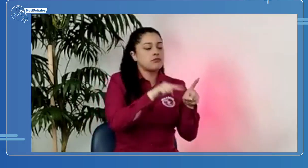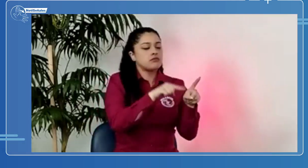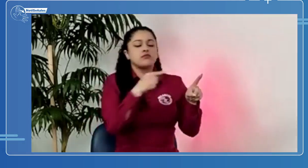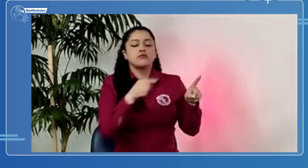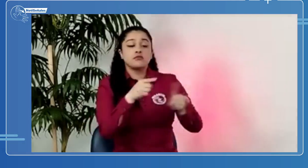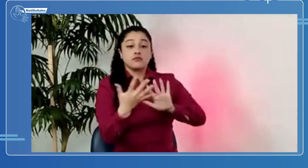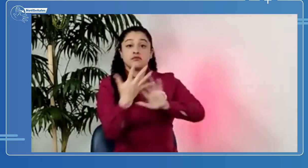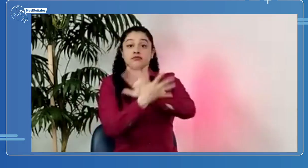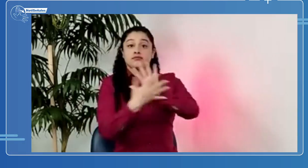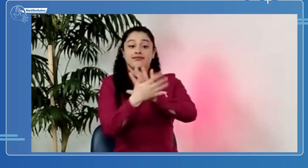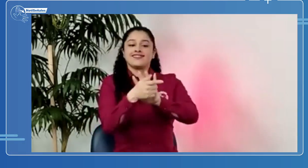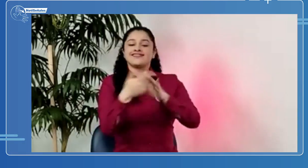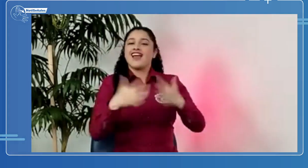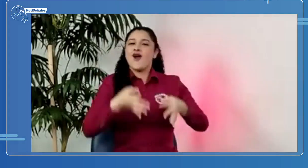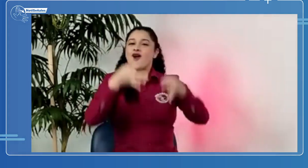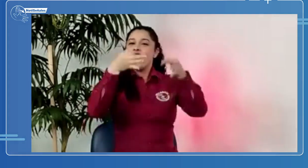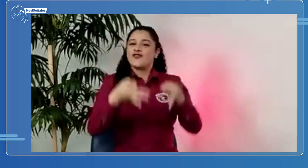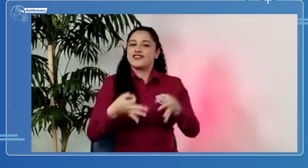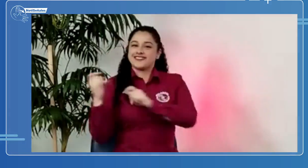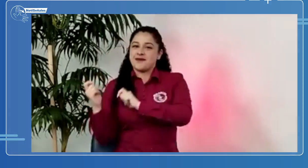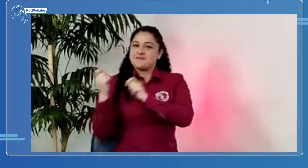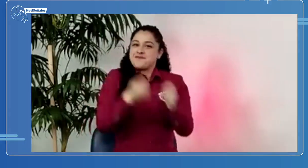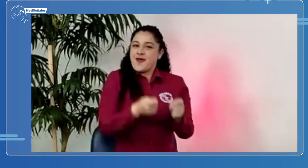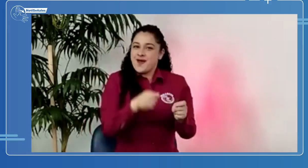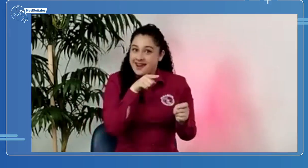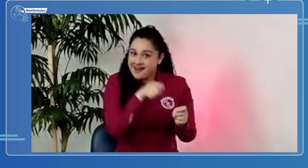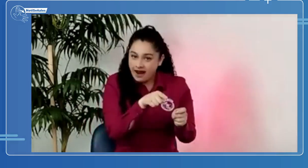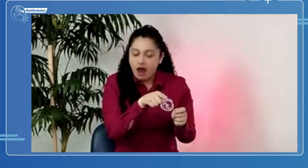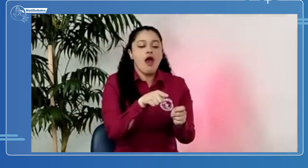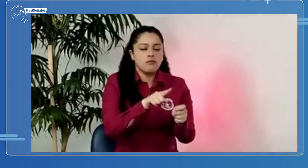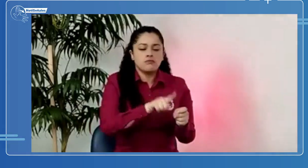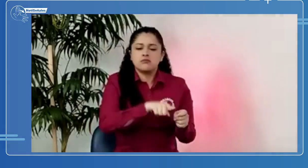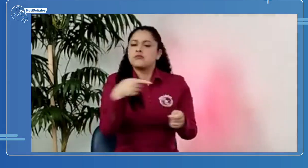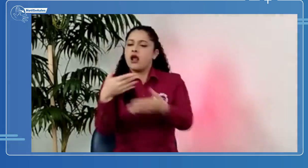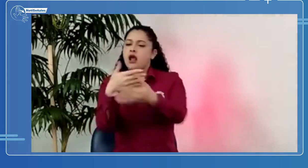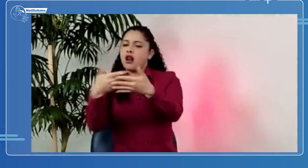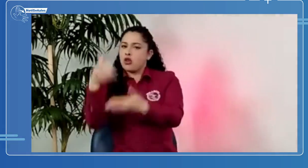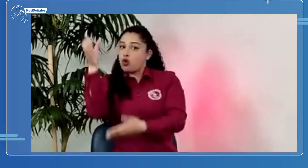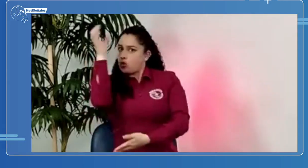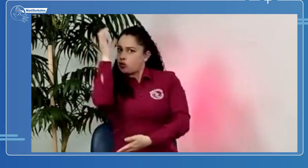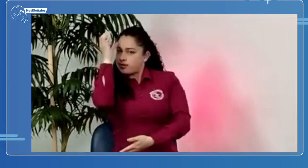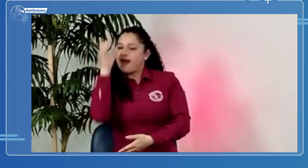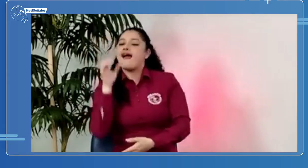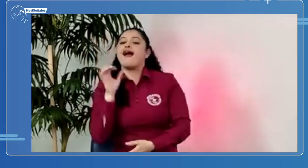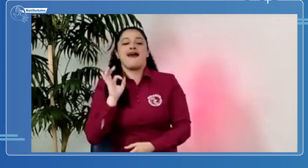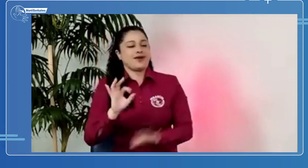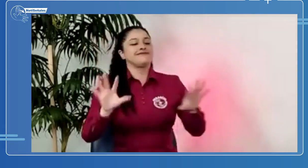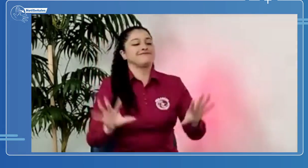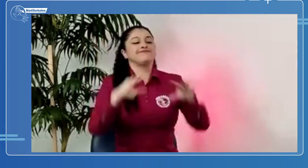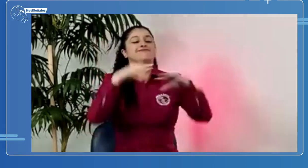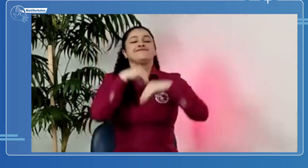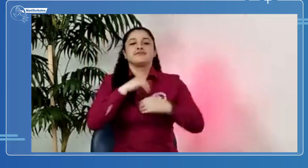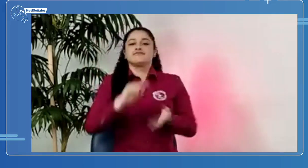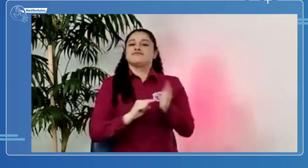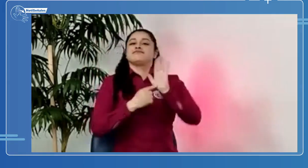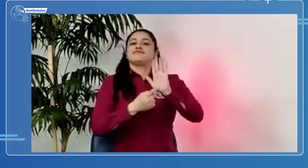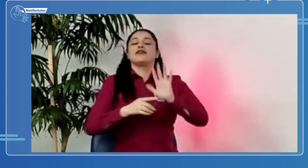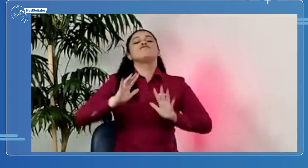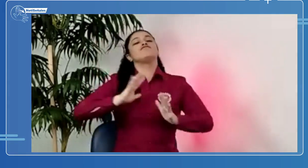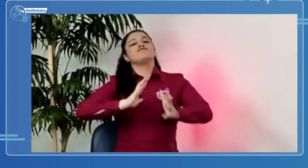estaba la palabra, la seña oficial que se le asignó después del proceso y el concepto de lo que significa cada